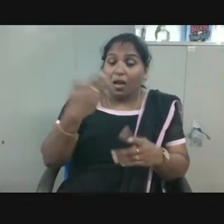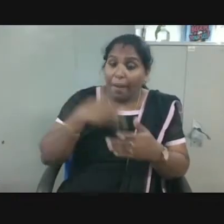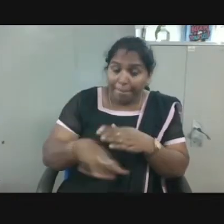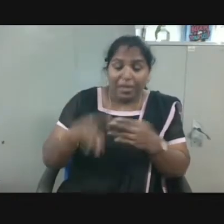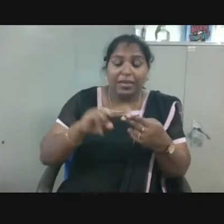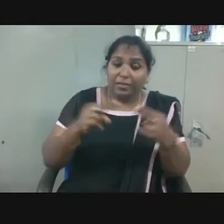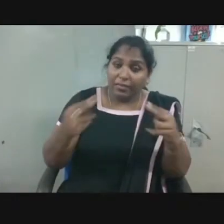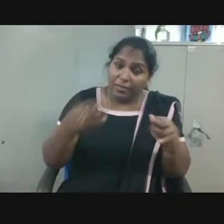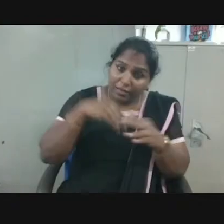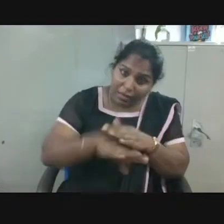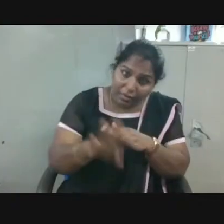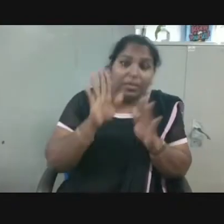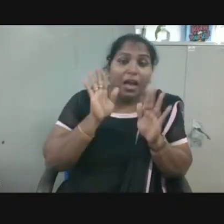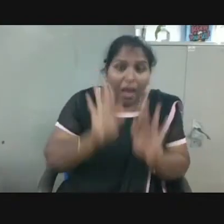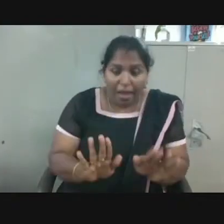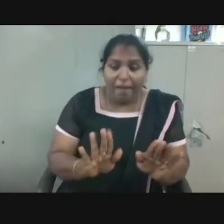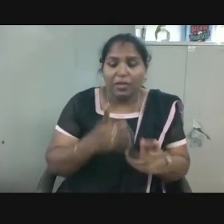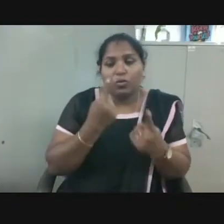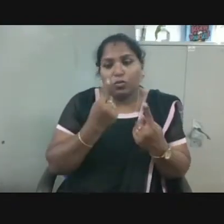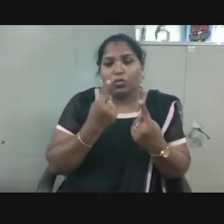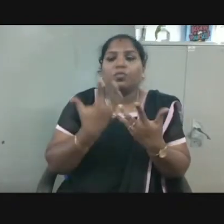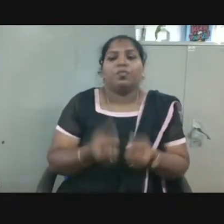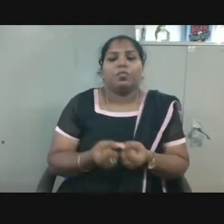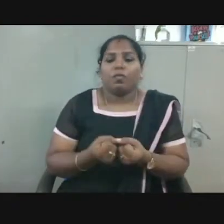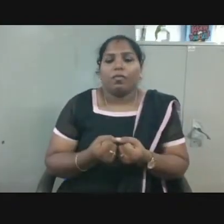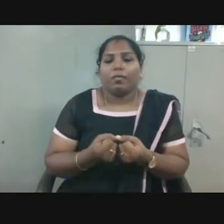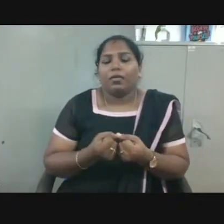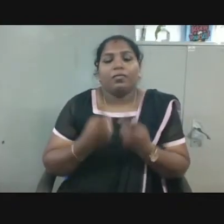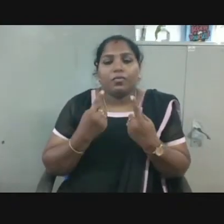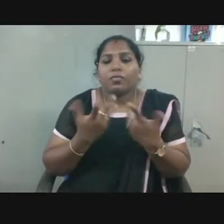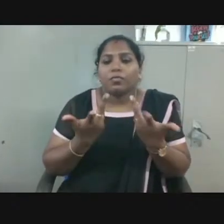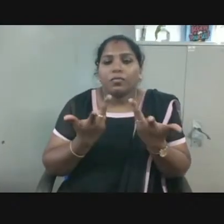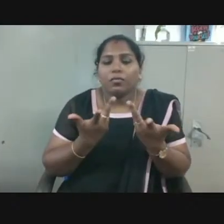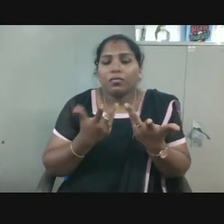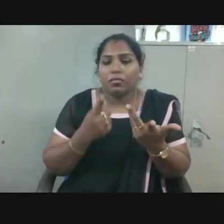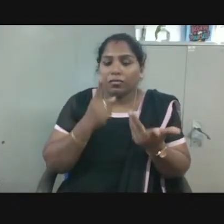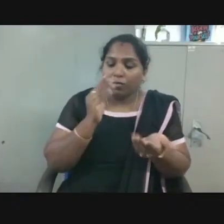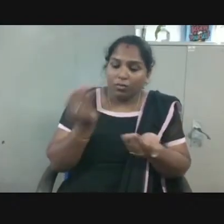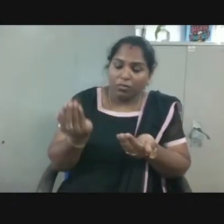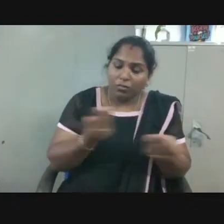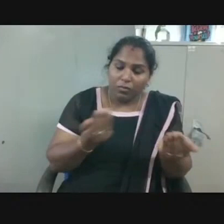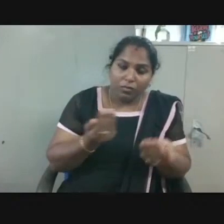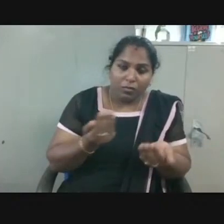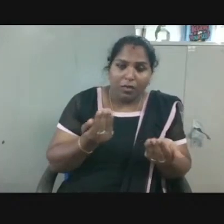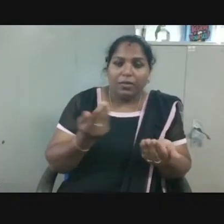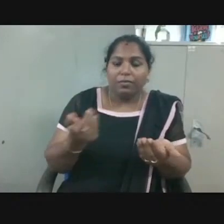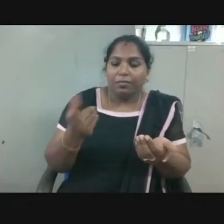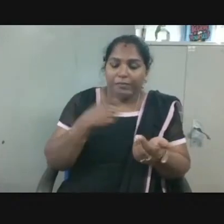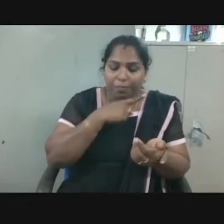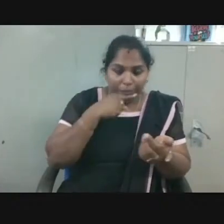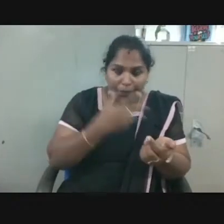അമ്മയുടെ നിന്നാണ് ഈ അസുഖം വരുന്നത്. അപ്പൊ അമ്മ കാരിയർ ആണോ എന്ന് നോക്കാൻ വേണ്ടി ആ അമ്മയുടെ രക്തം എടുത്ത് ഈ ജീനിന്റെ മ്യൂട്ടേഷൻ ഉണ്ടോ എന്ന് നോക്കും. കാരണം